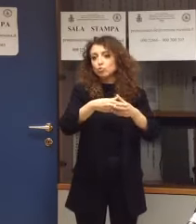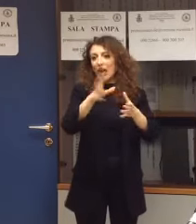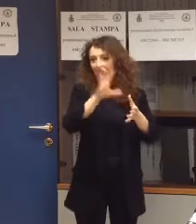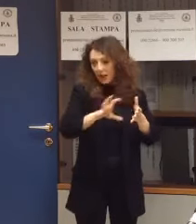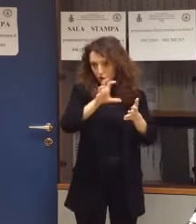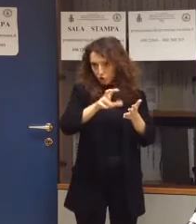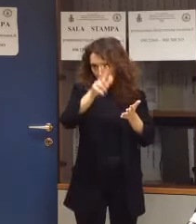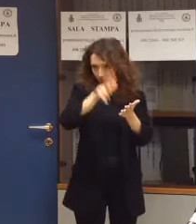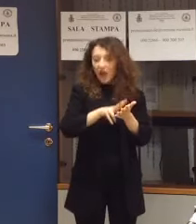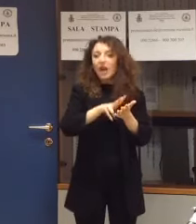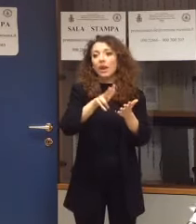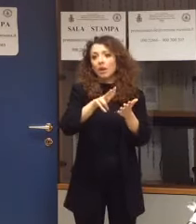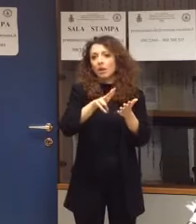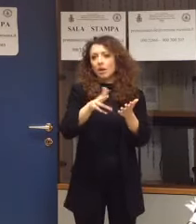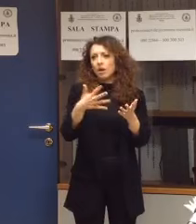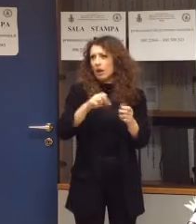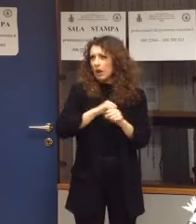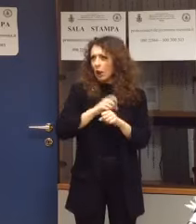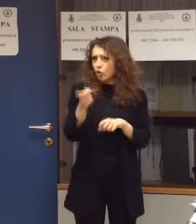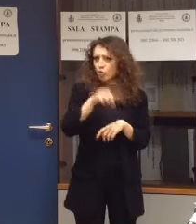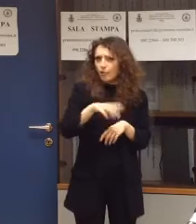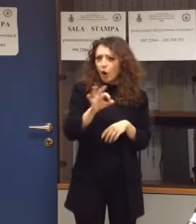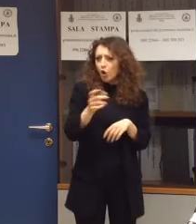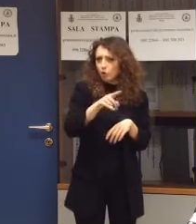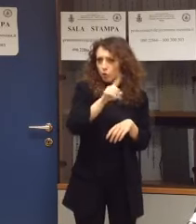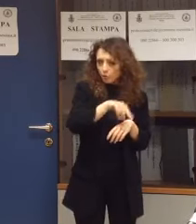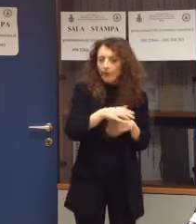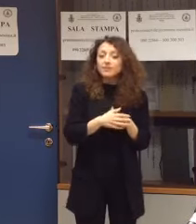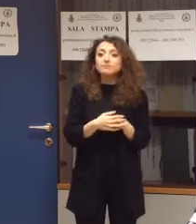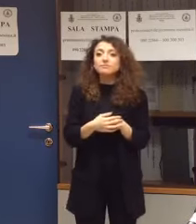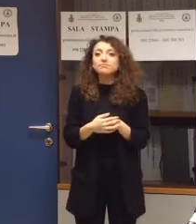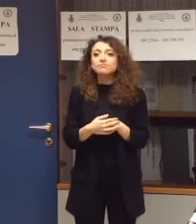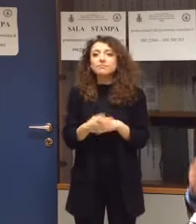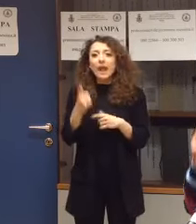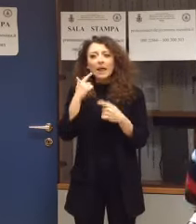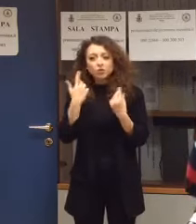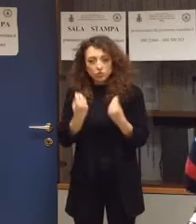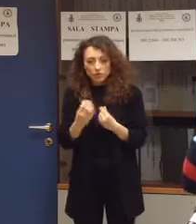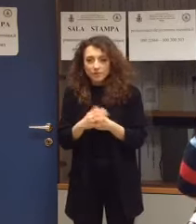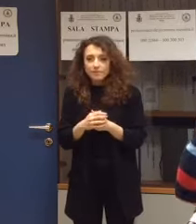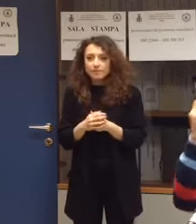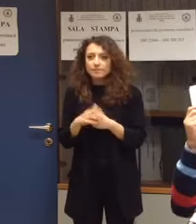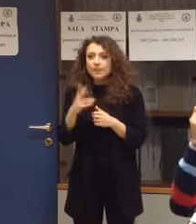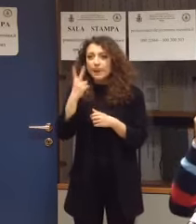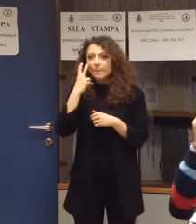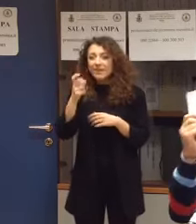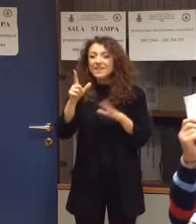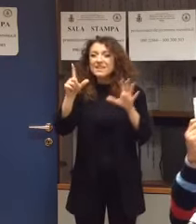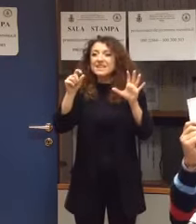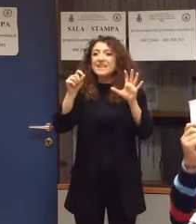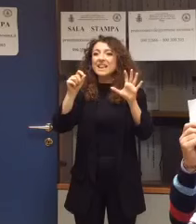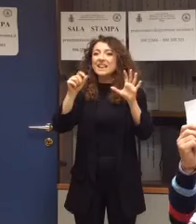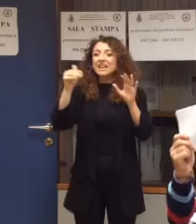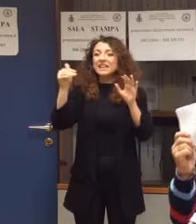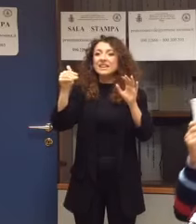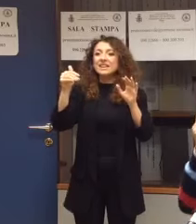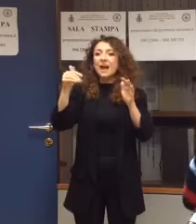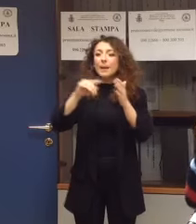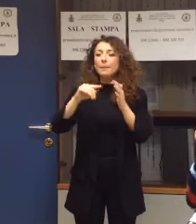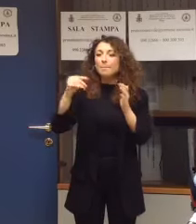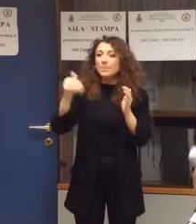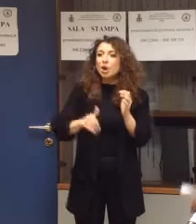nel Parlamento siciliano, credo domani o dopodomani, udite udite, sono previsti 70 milioni del POC